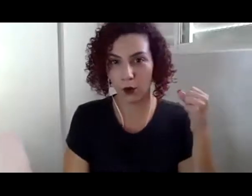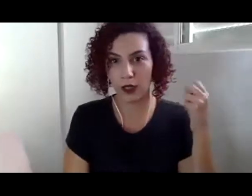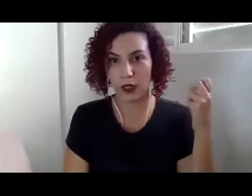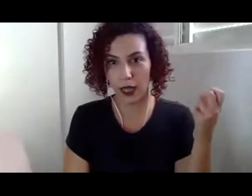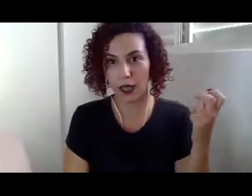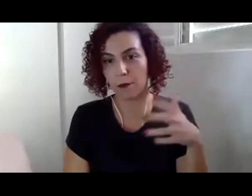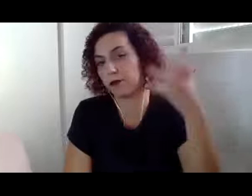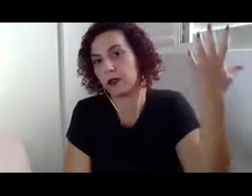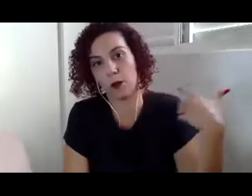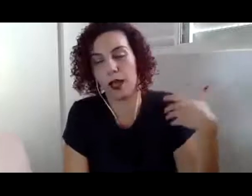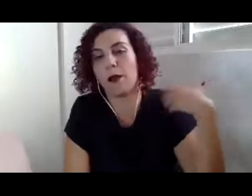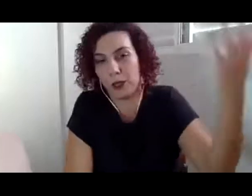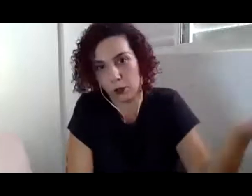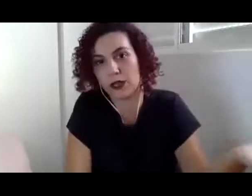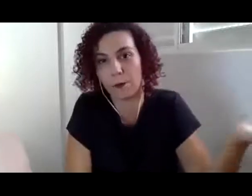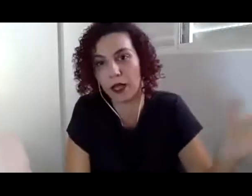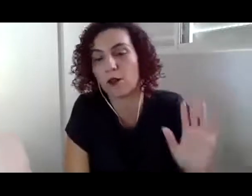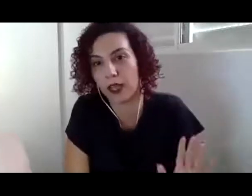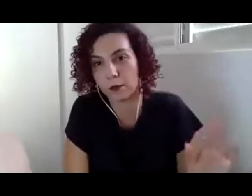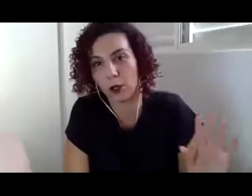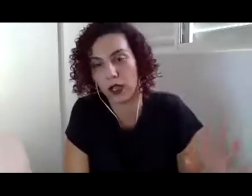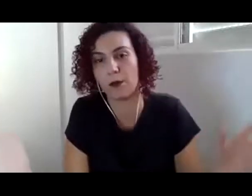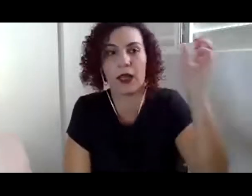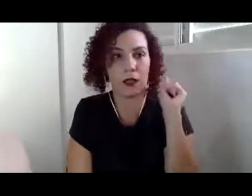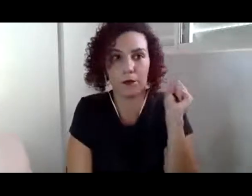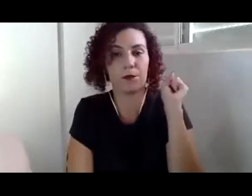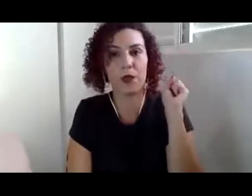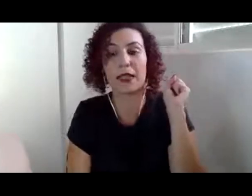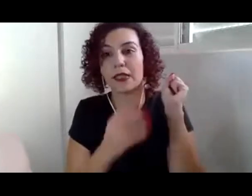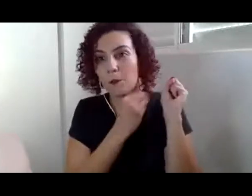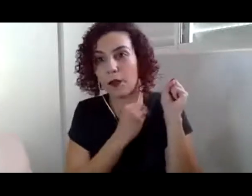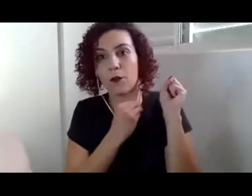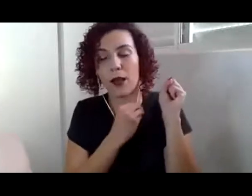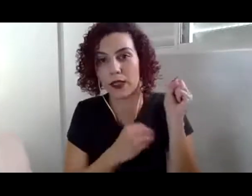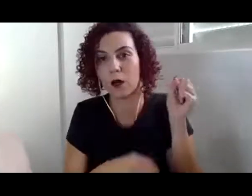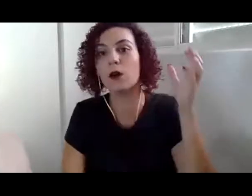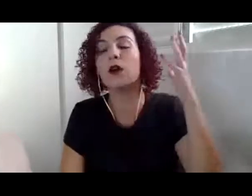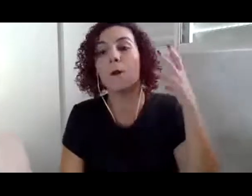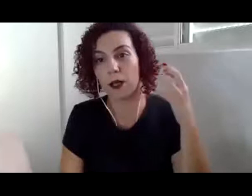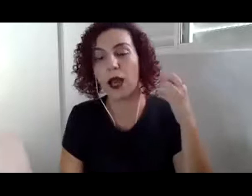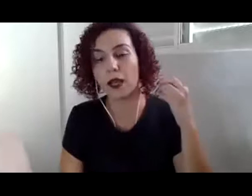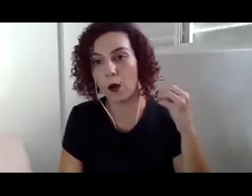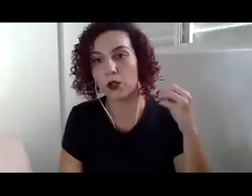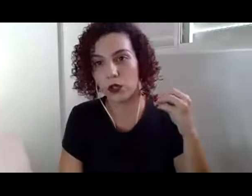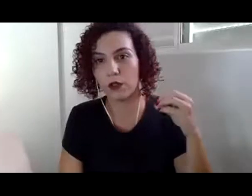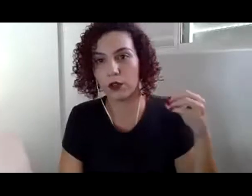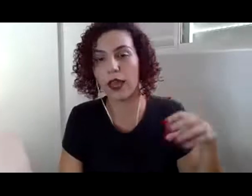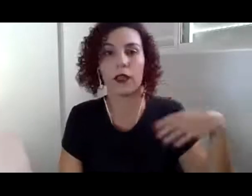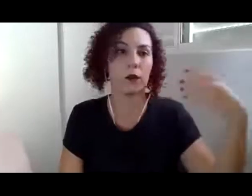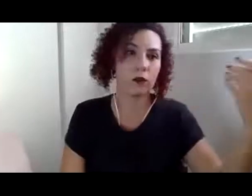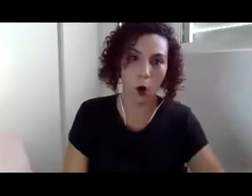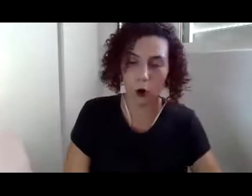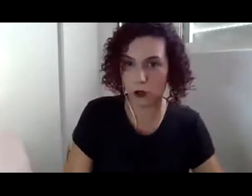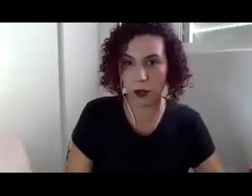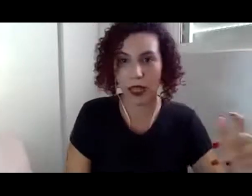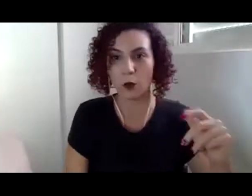o telefone, né? Então, a pessoa sabe que ela não vai responder, mas ela recebe a informação pelo canal auditivo, né?